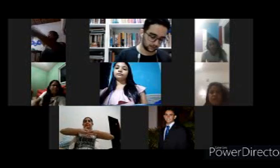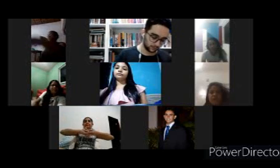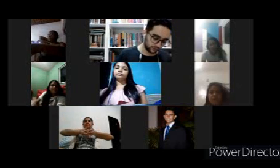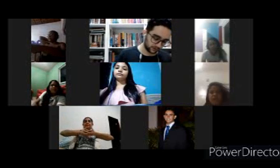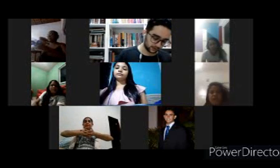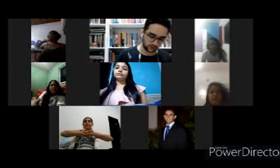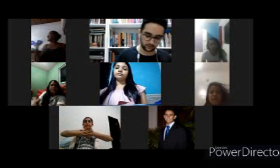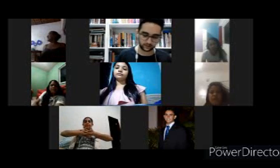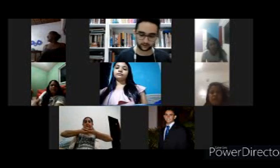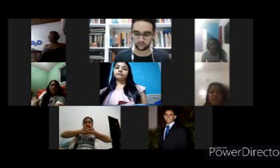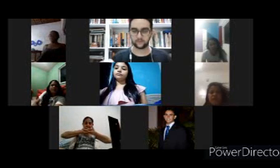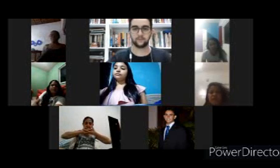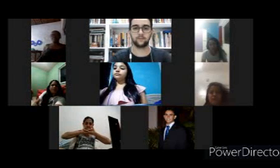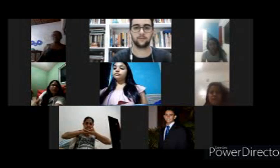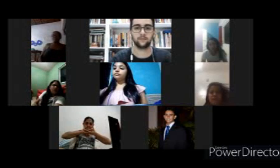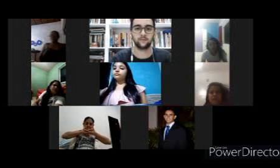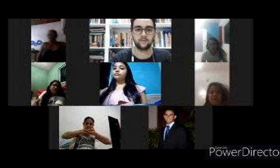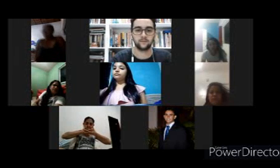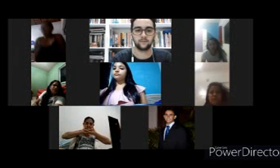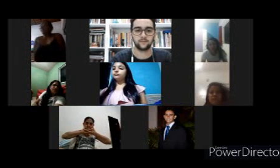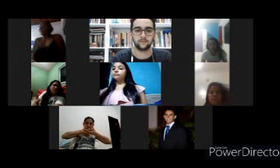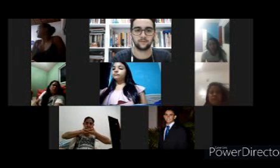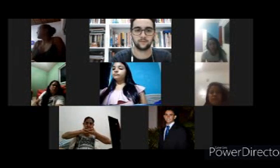E por fim, sentimento. Sentimento.